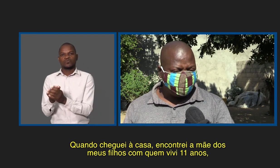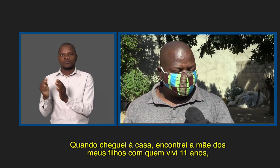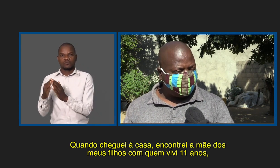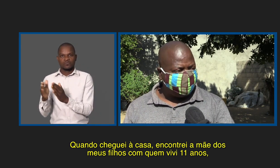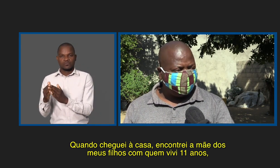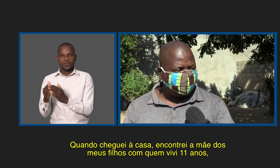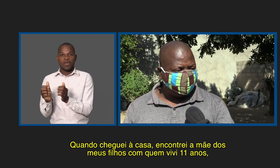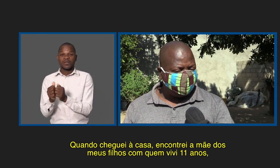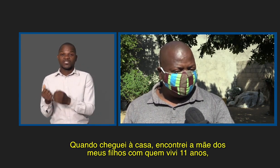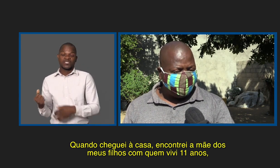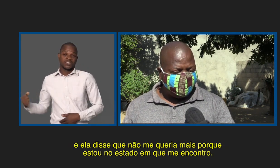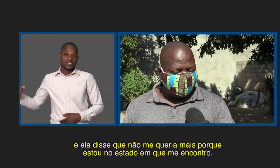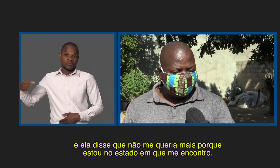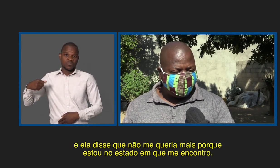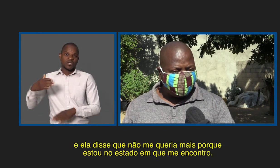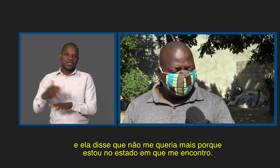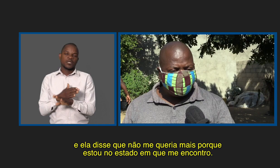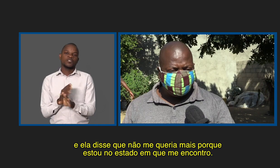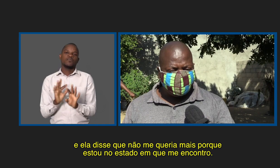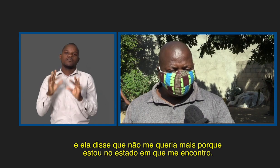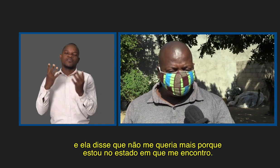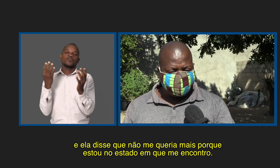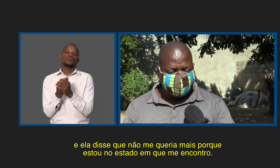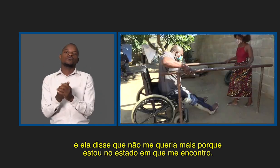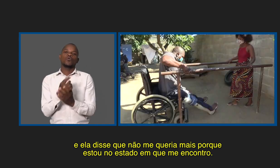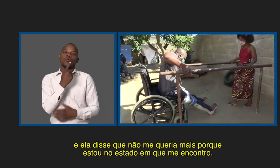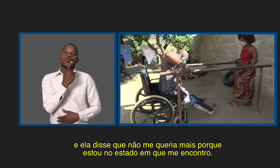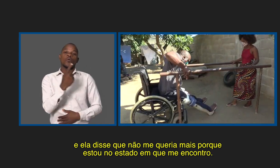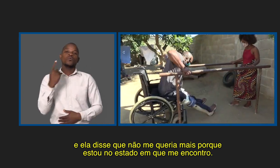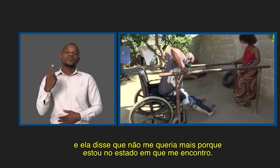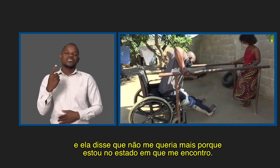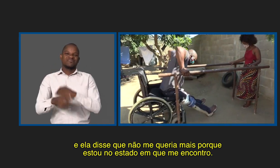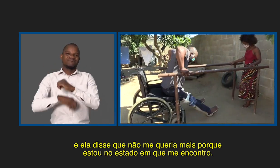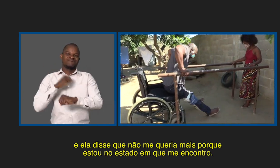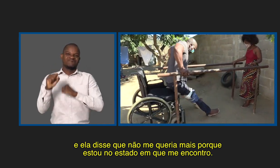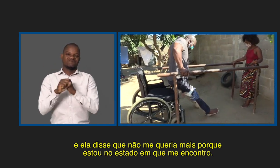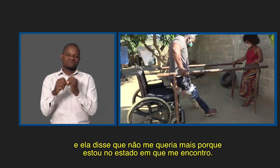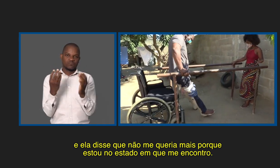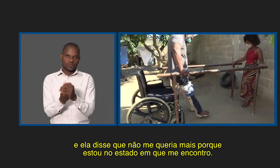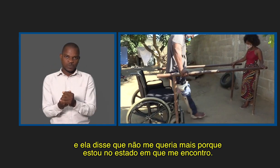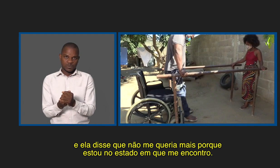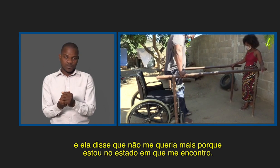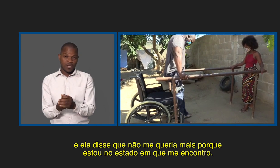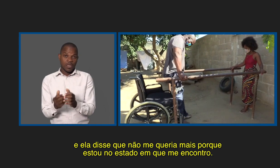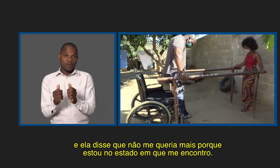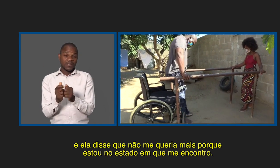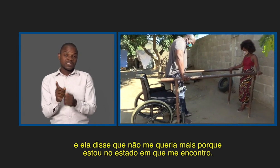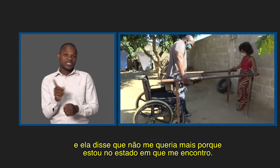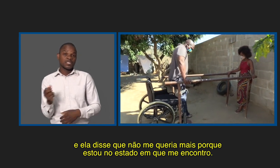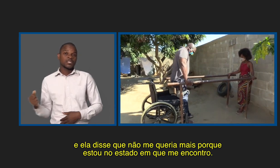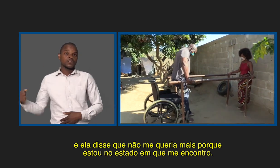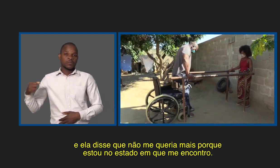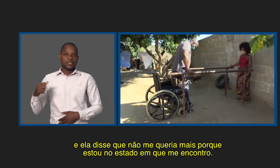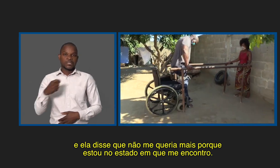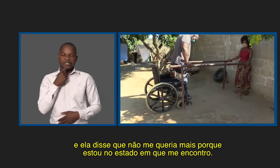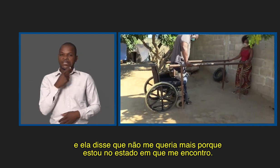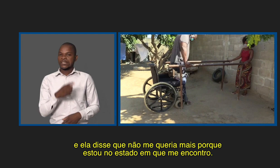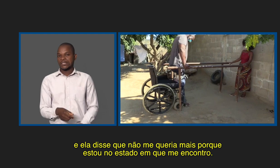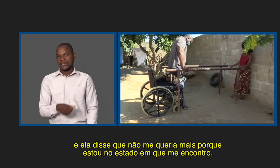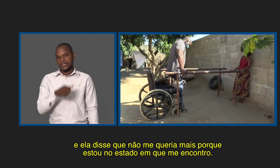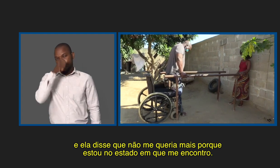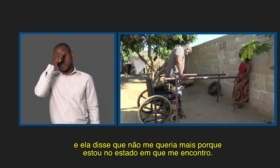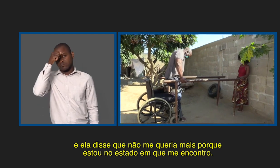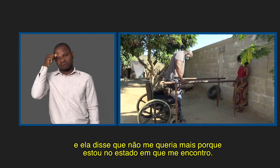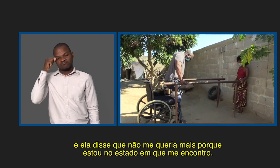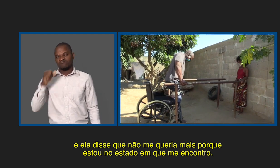11 anos com ela. Então, depois do acidente, da minha vinda do hospital, a mãe dos meus filhos disse que, epa, ela